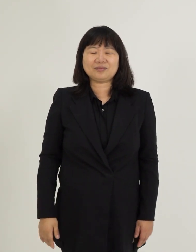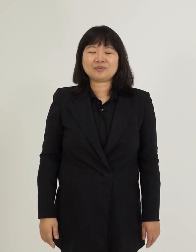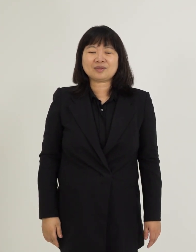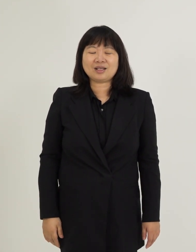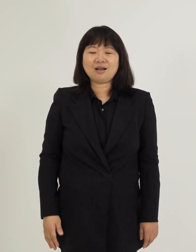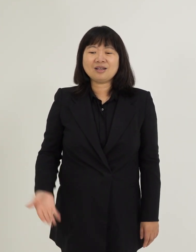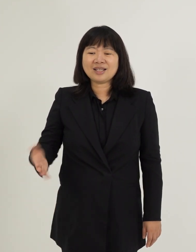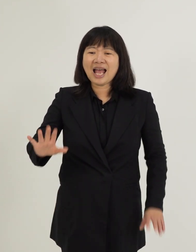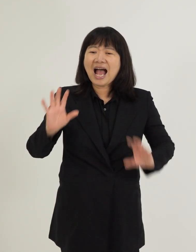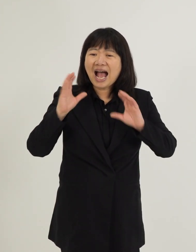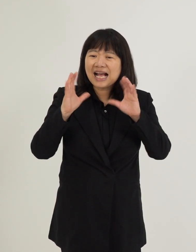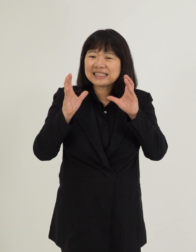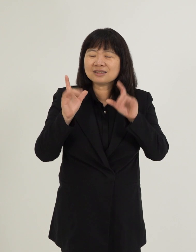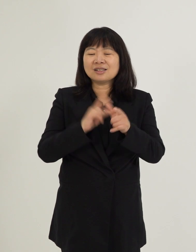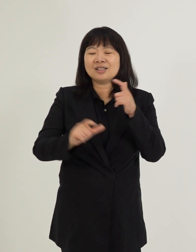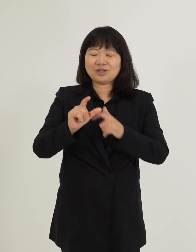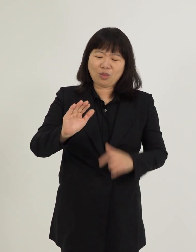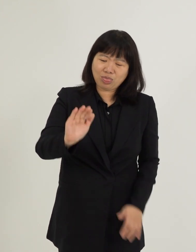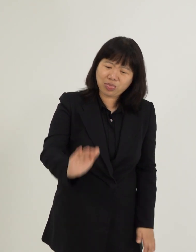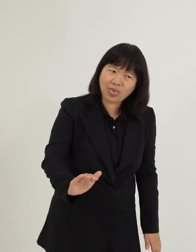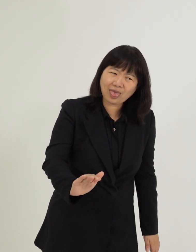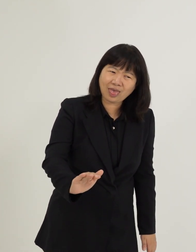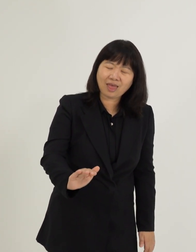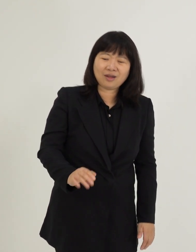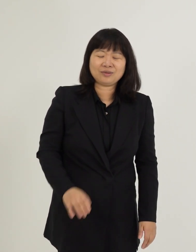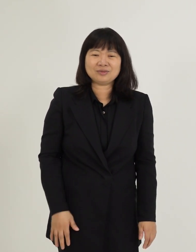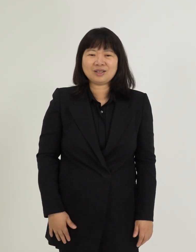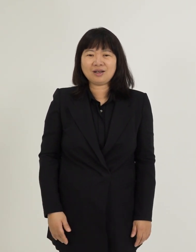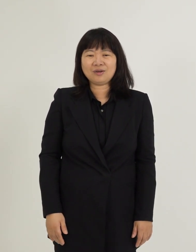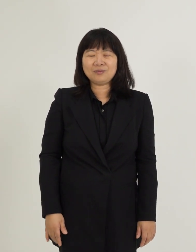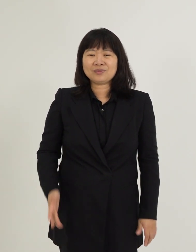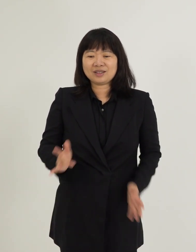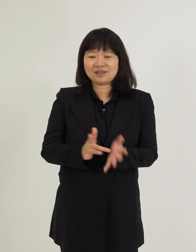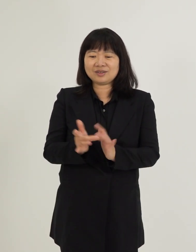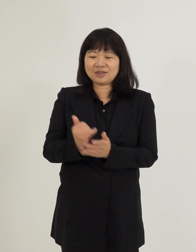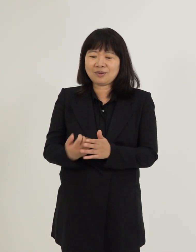어린 나귀는 더 작을 거 아니에요. 그러면 올라타서 그